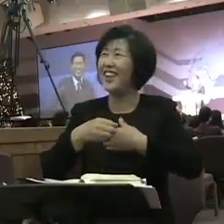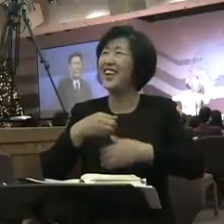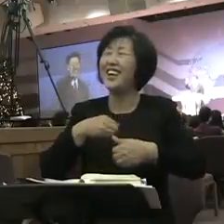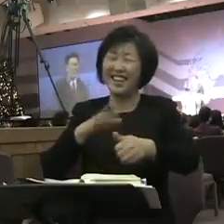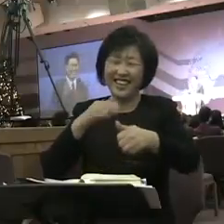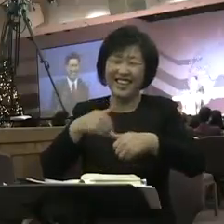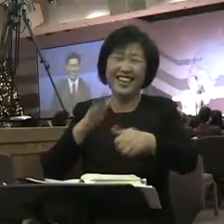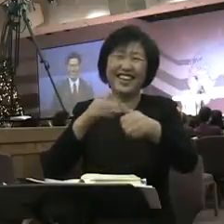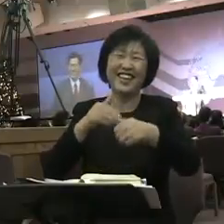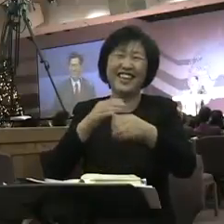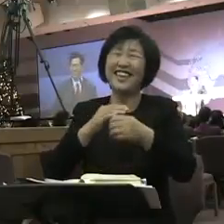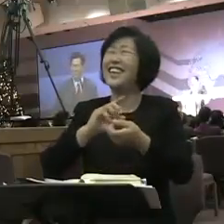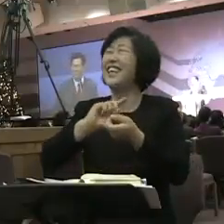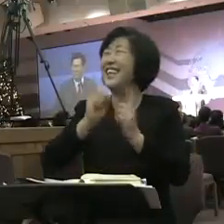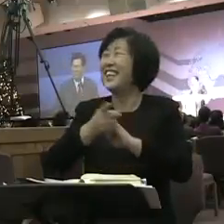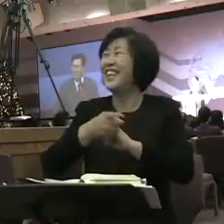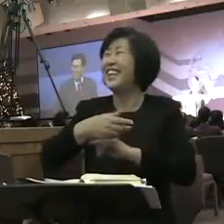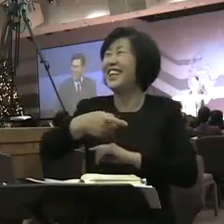가져,